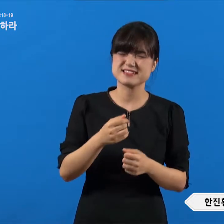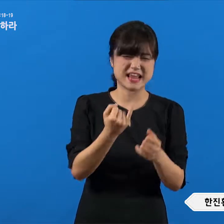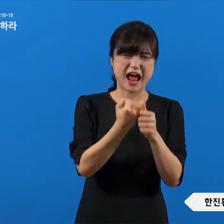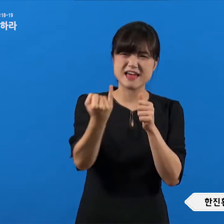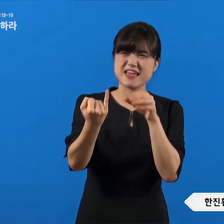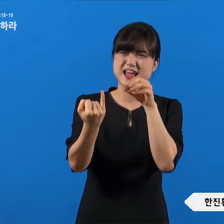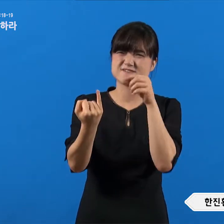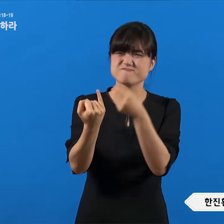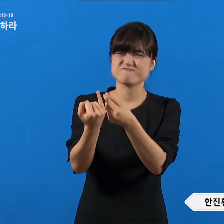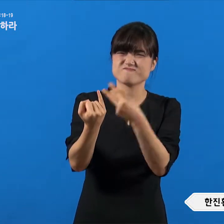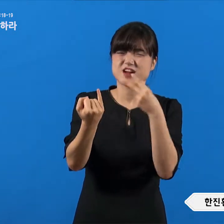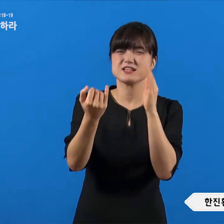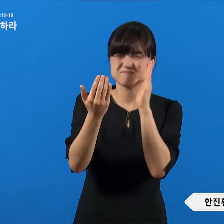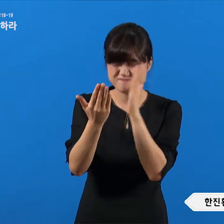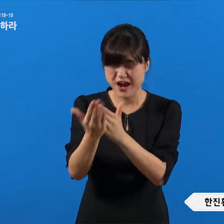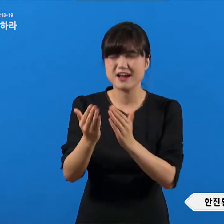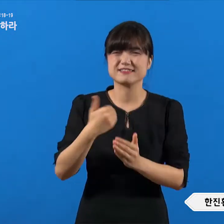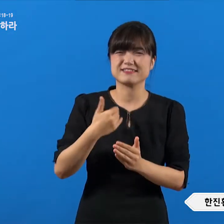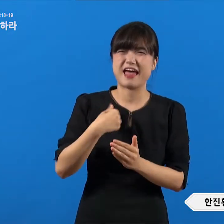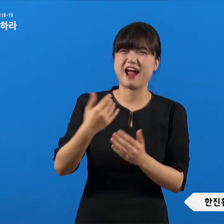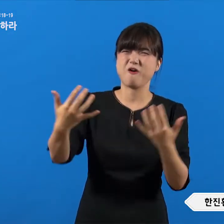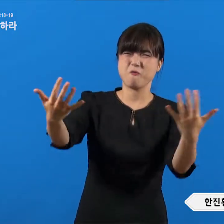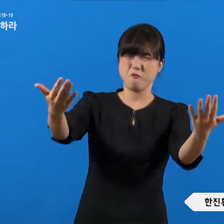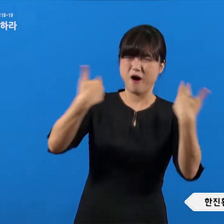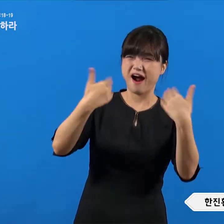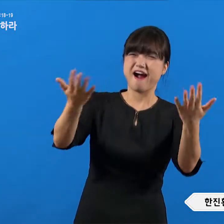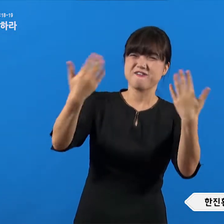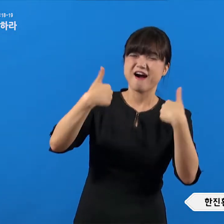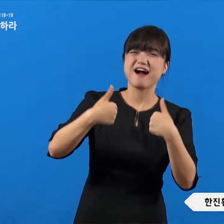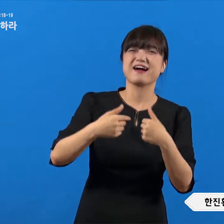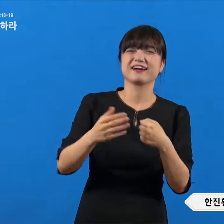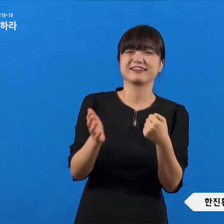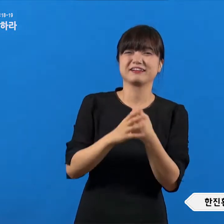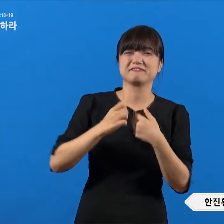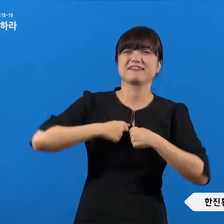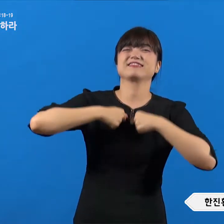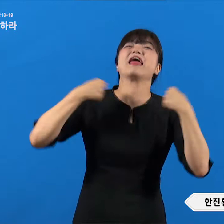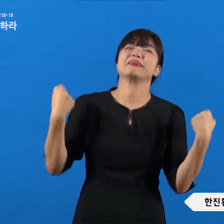나를 물으라. 그래서 우통을 벗었습니다.